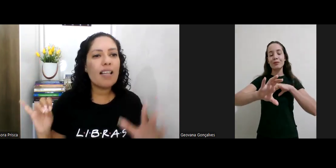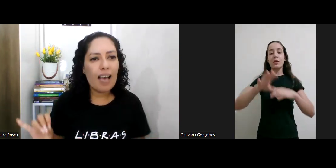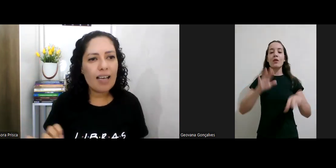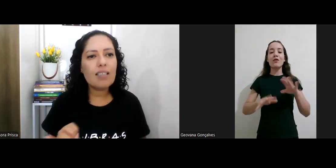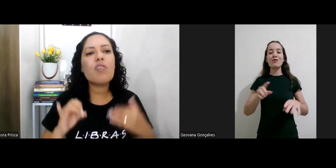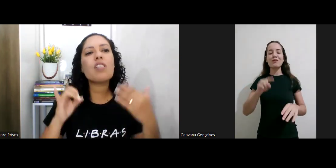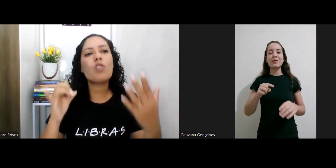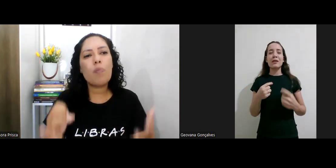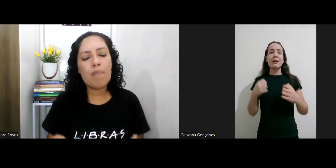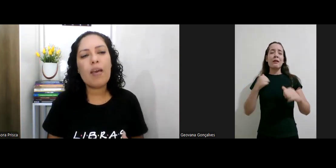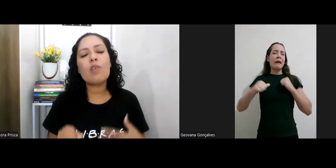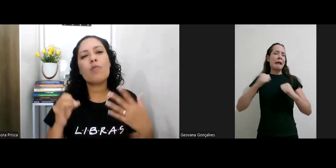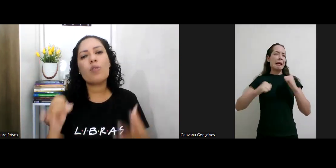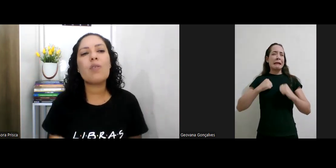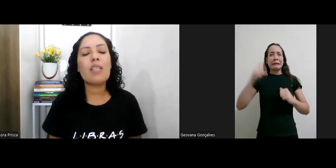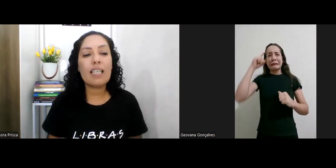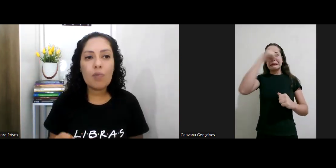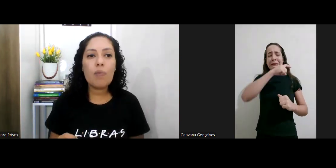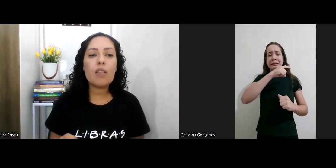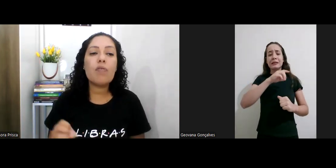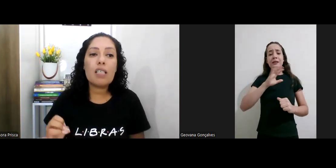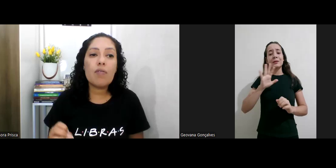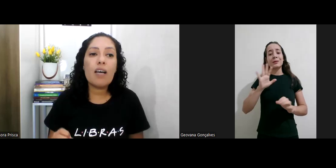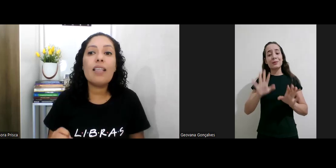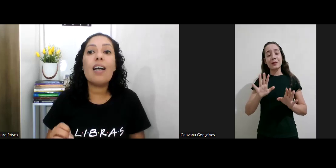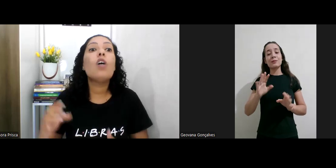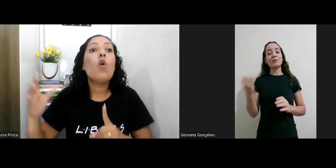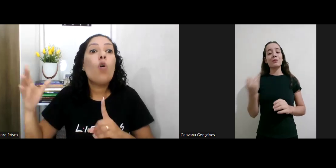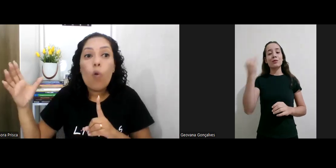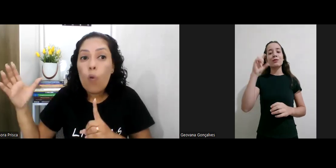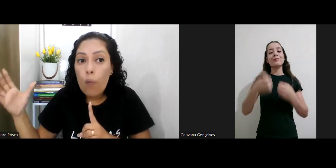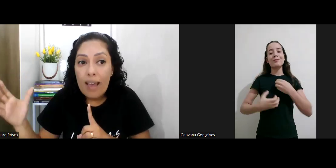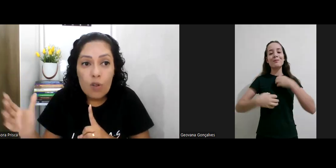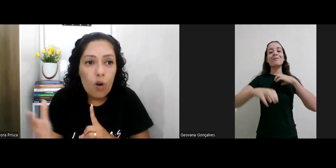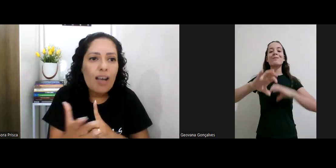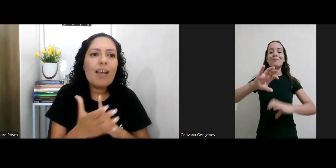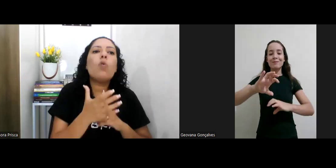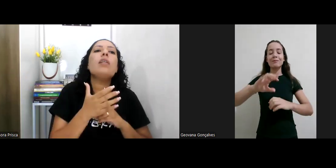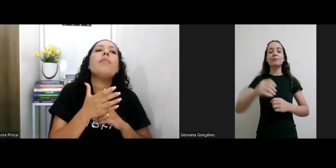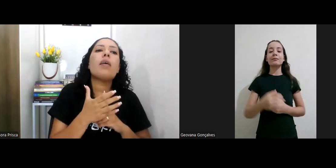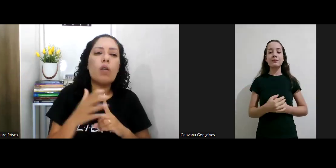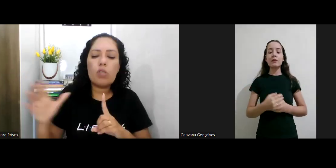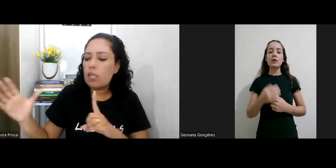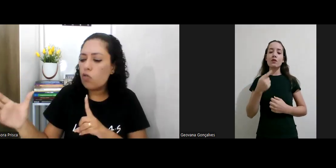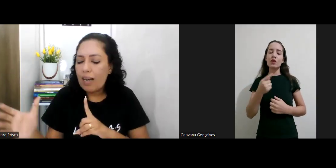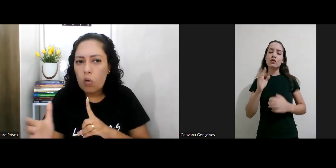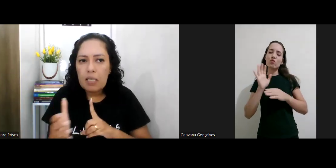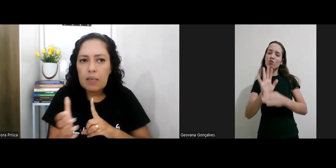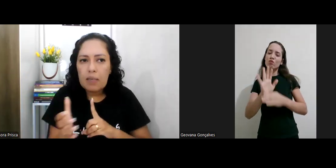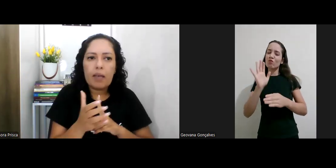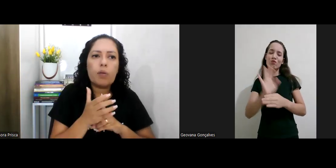você vai lá, está fazendo o seu papel, a sua função naquele momento, você vai dar o melhor acolhimento. Olha o sinal